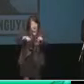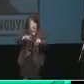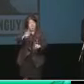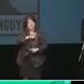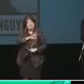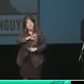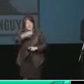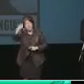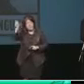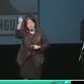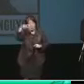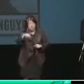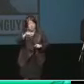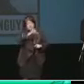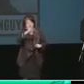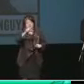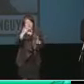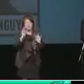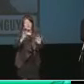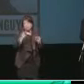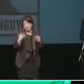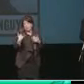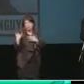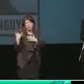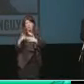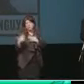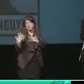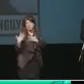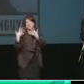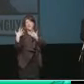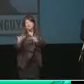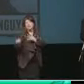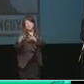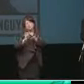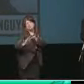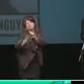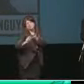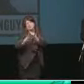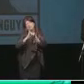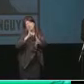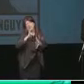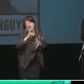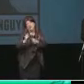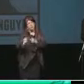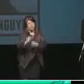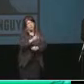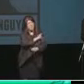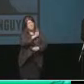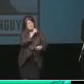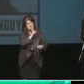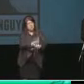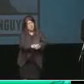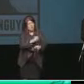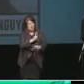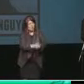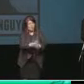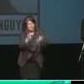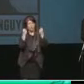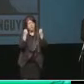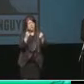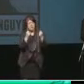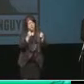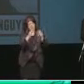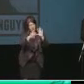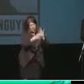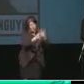scrittori più importanti dell'ultimo decennio il suo romanzo è stato considerato all'unanimità una delle cose più potenti successe negli ultimi anni alla